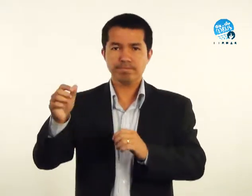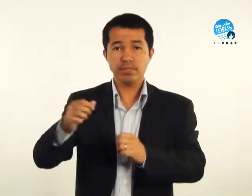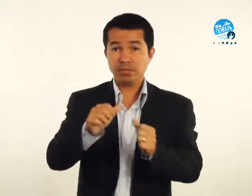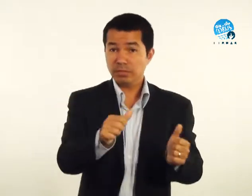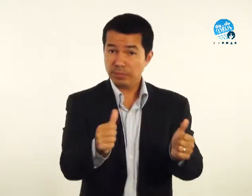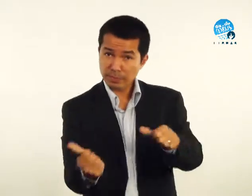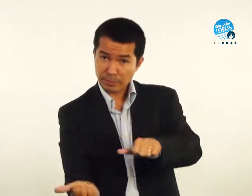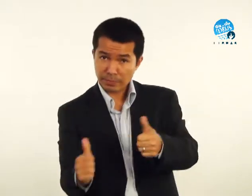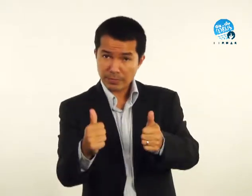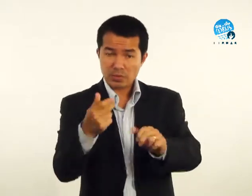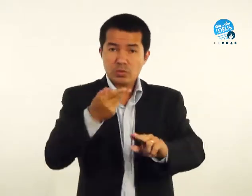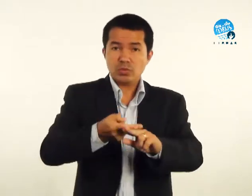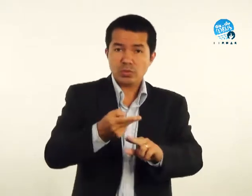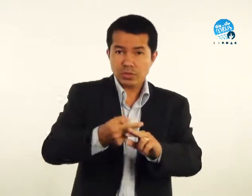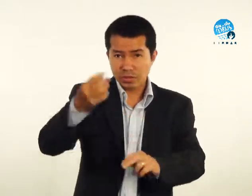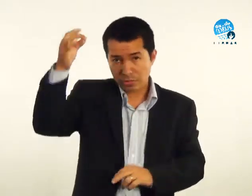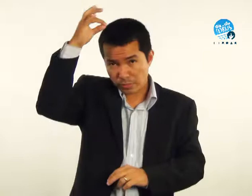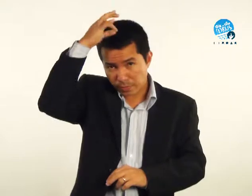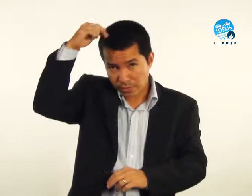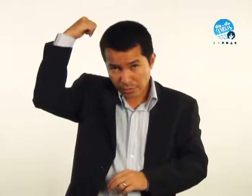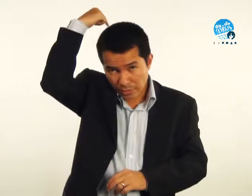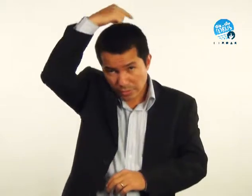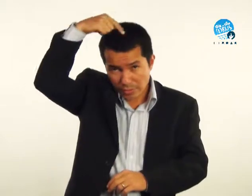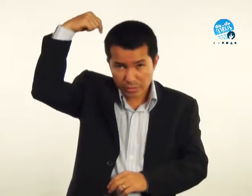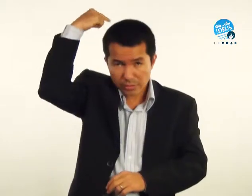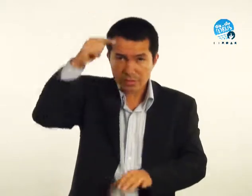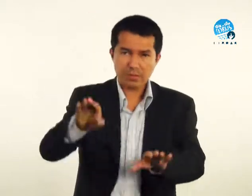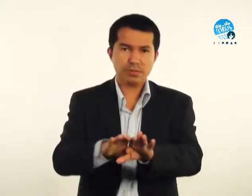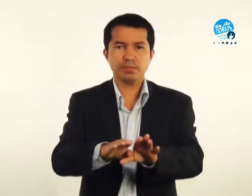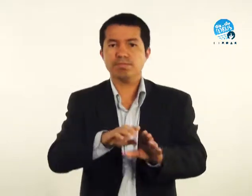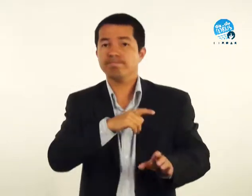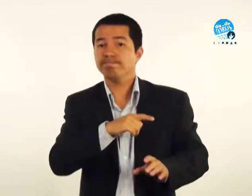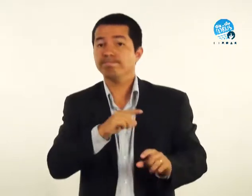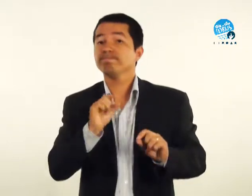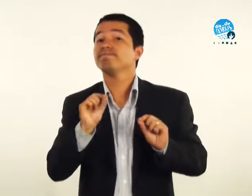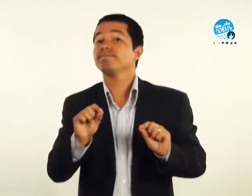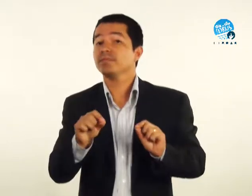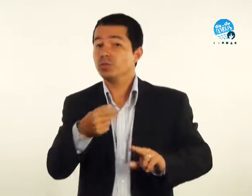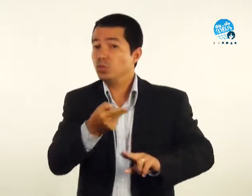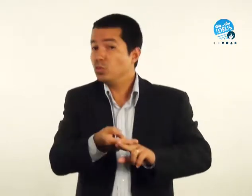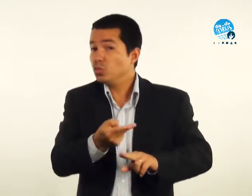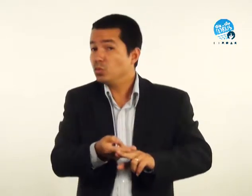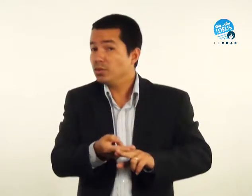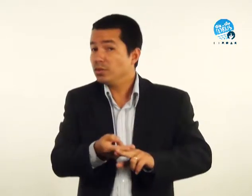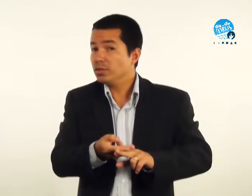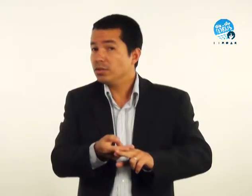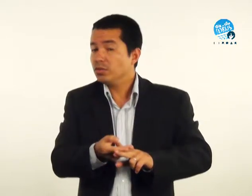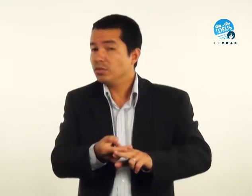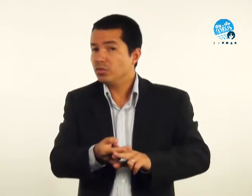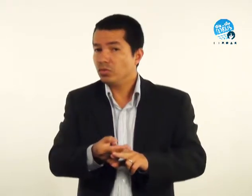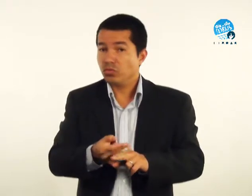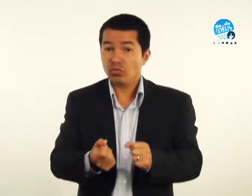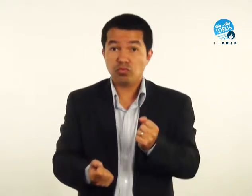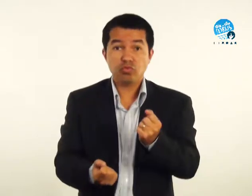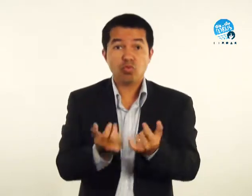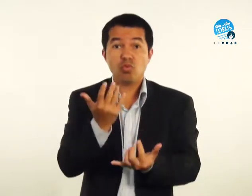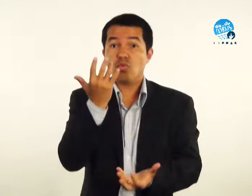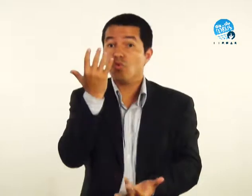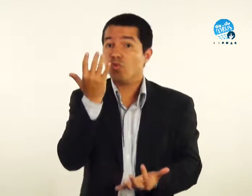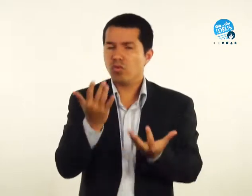batizava com o Espírito Santo e batizava com fogo. E eu queria entender que negócio